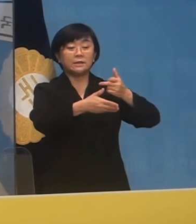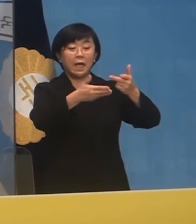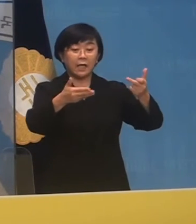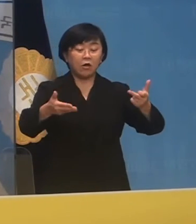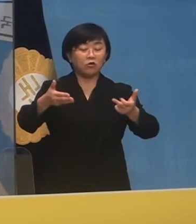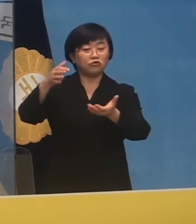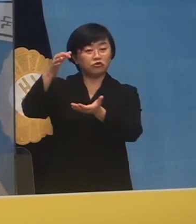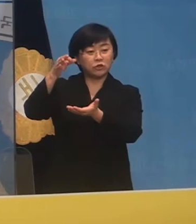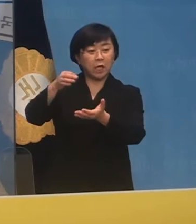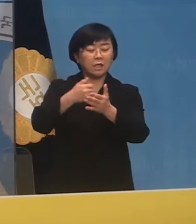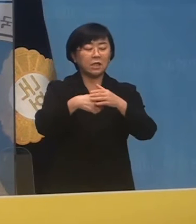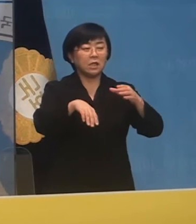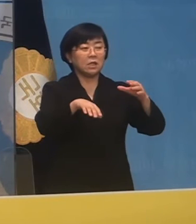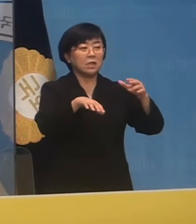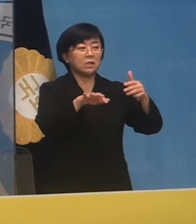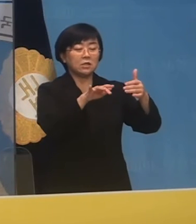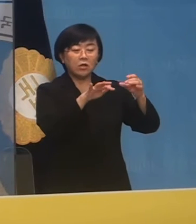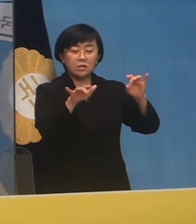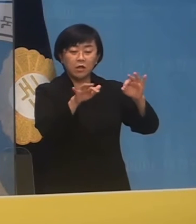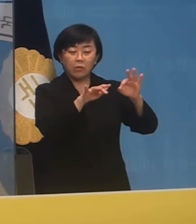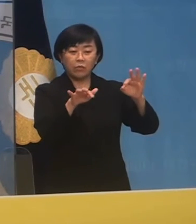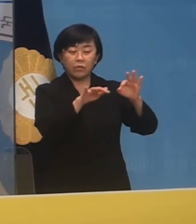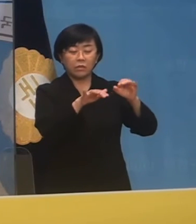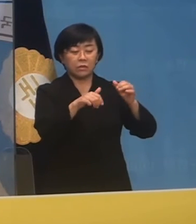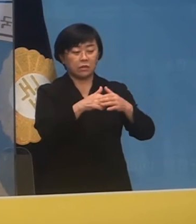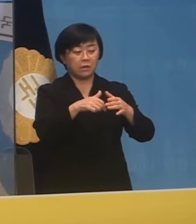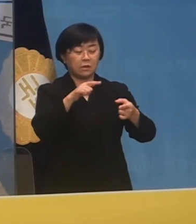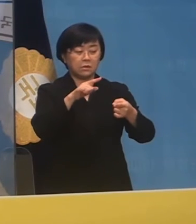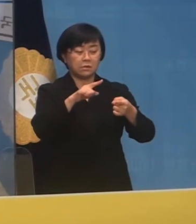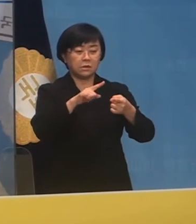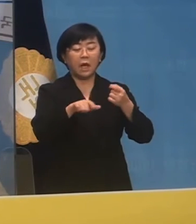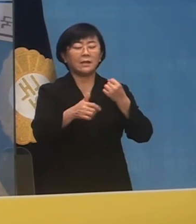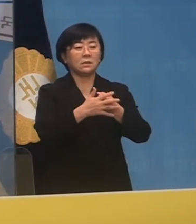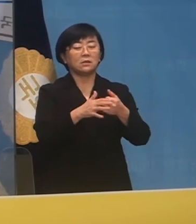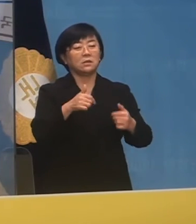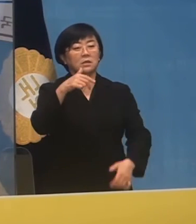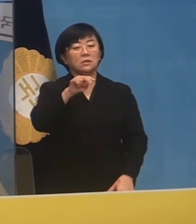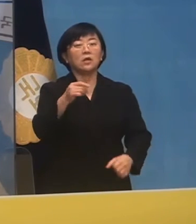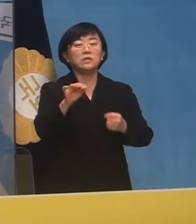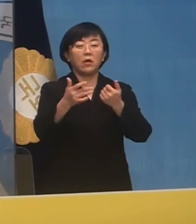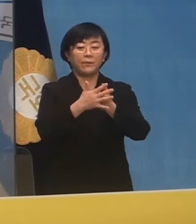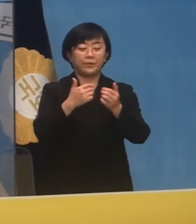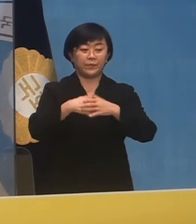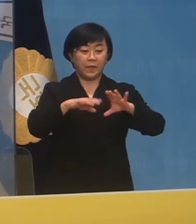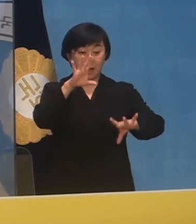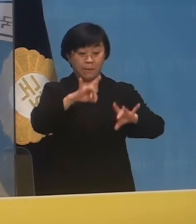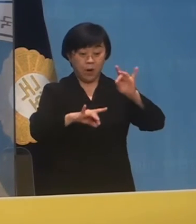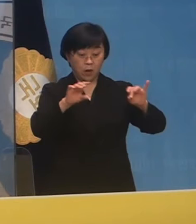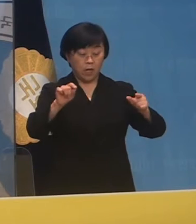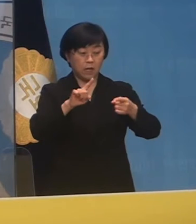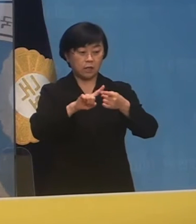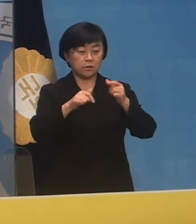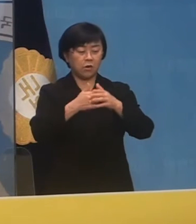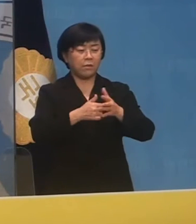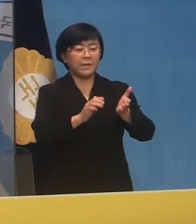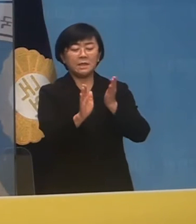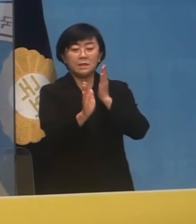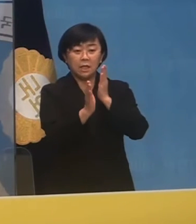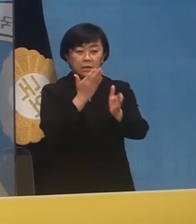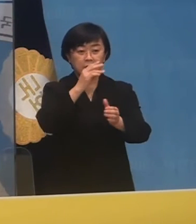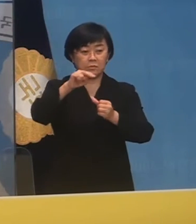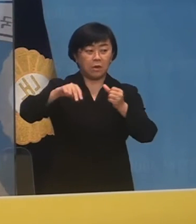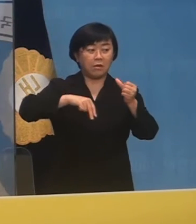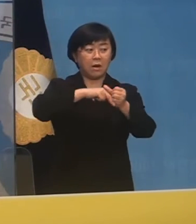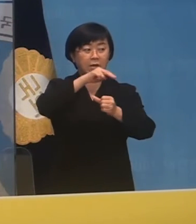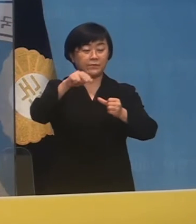지정된 서천 갯벌 등 한국의 갯벌 보존에 부정적인 영향을 끼치는 사업으로